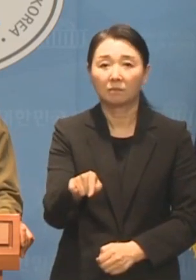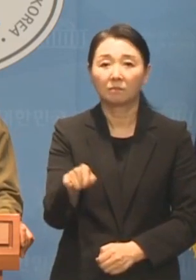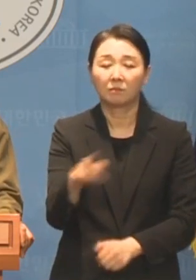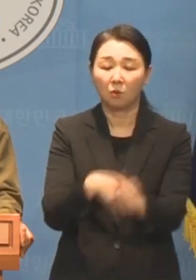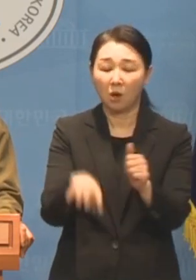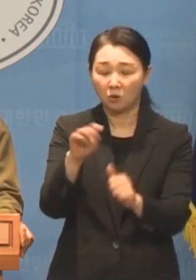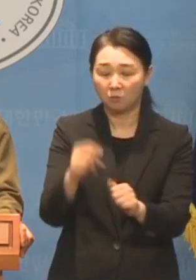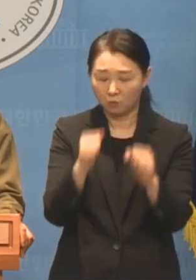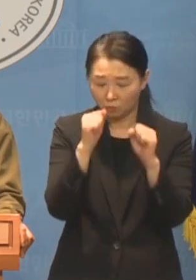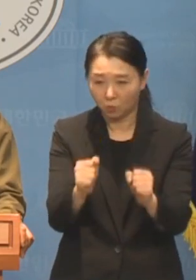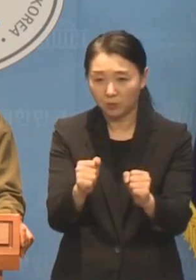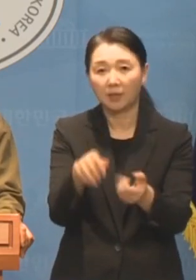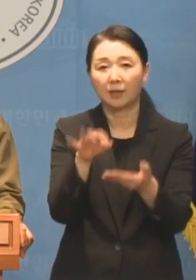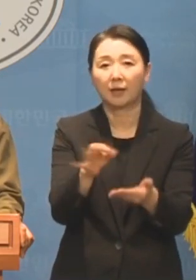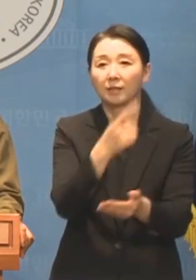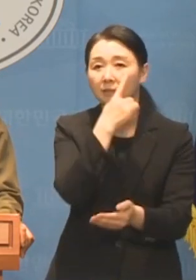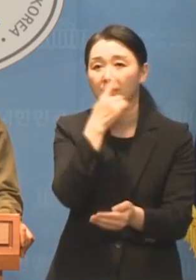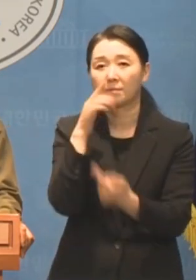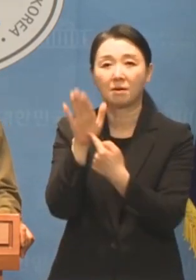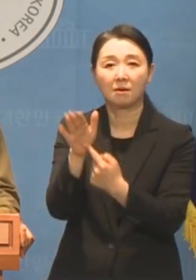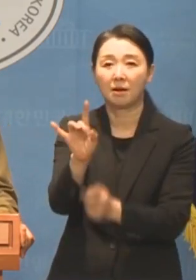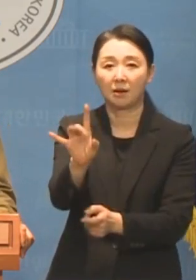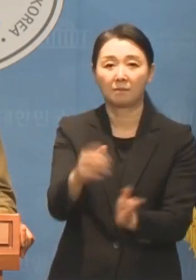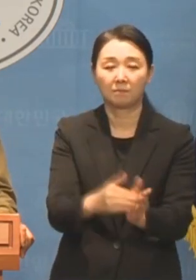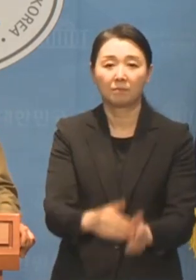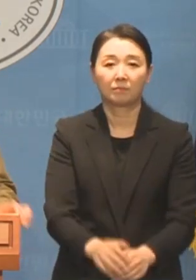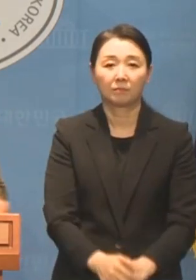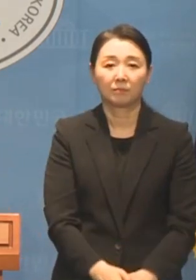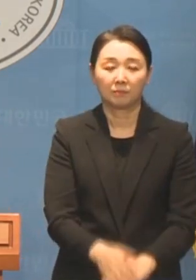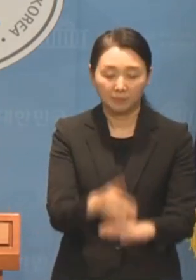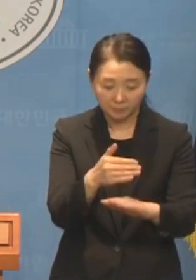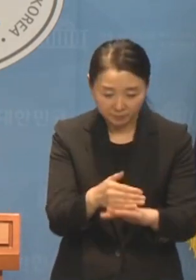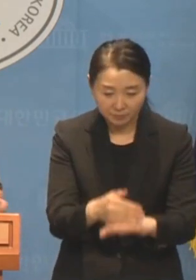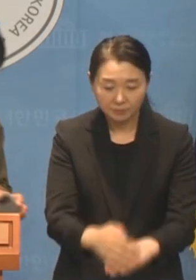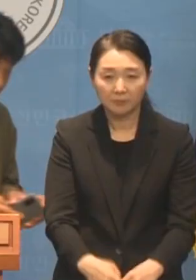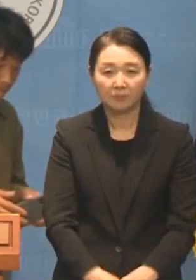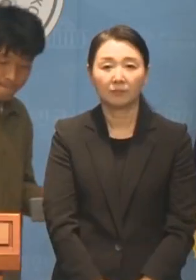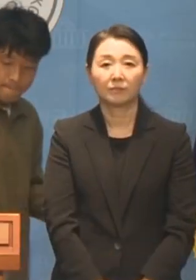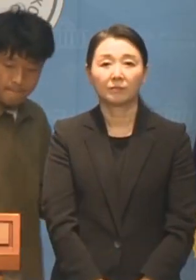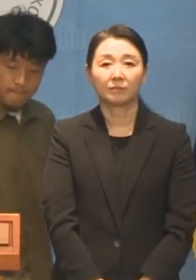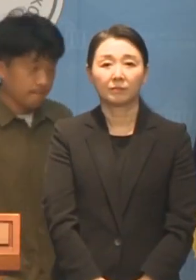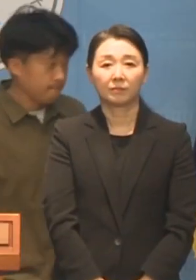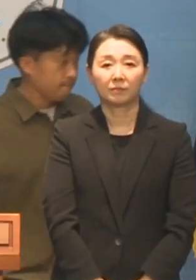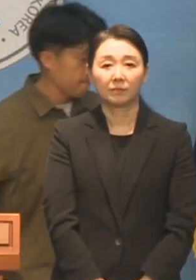환경부의 존재 가치를 증명하는 길이기 때문입니다. 감사합니다.